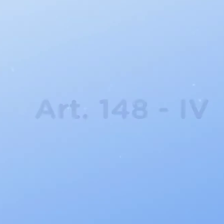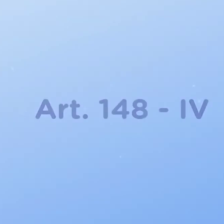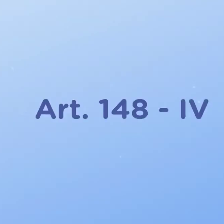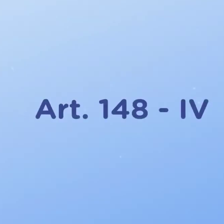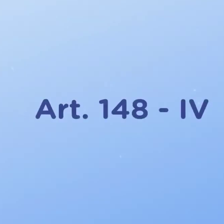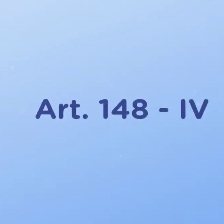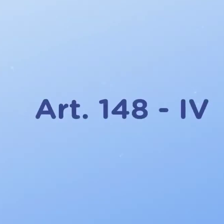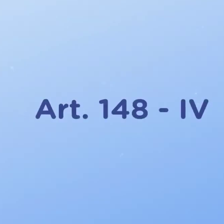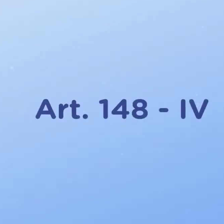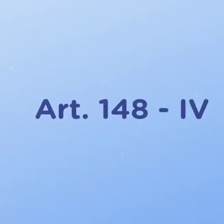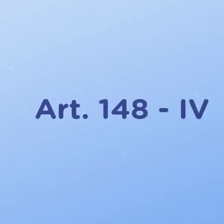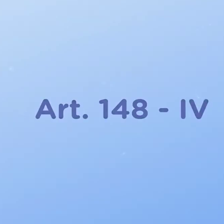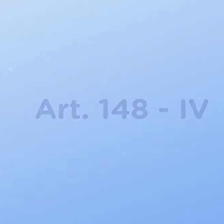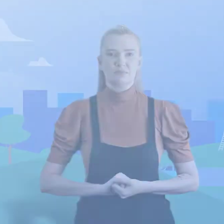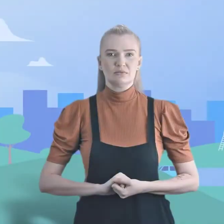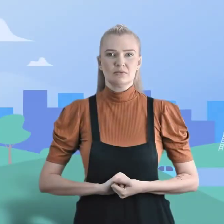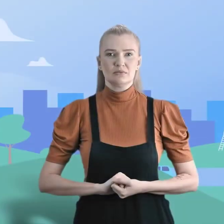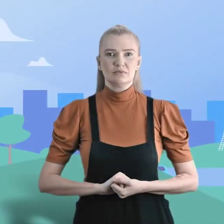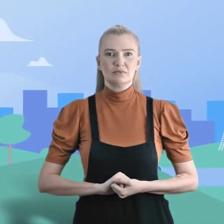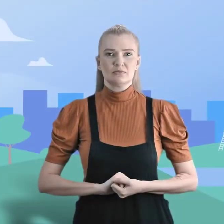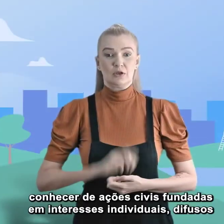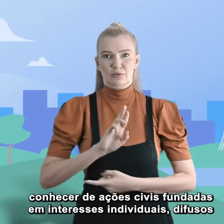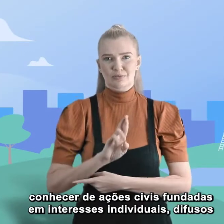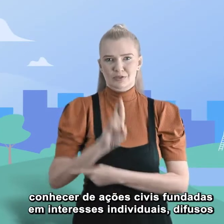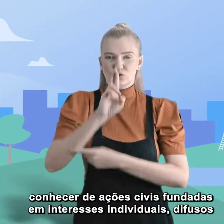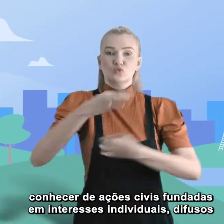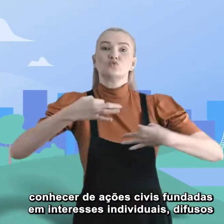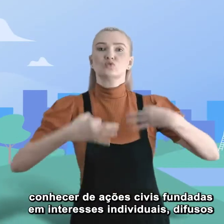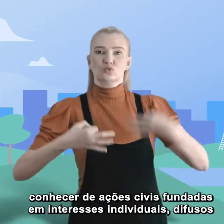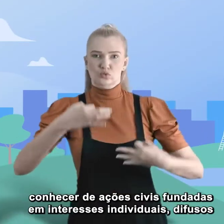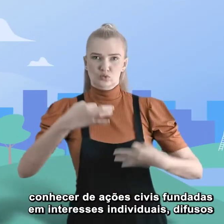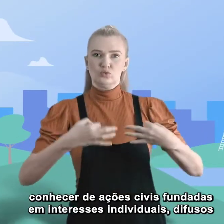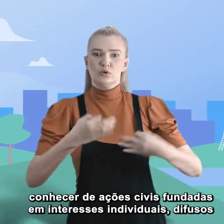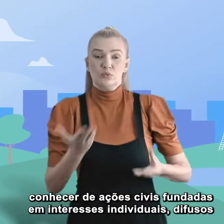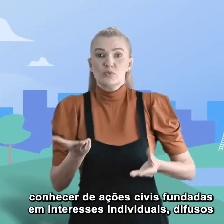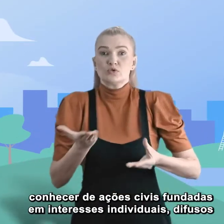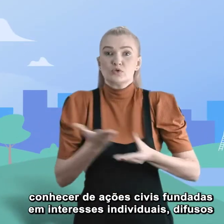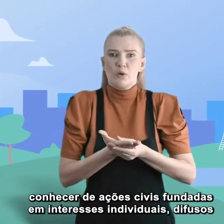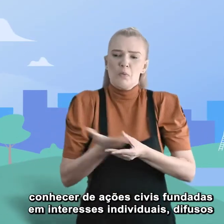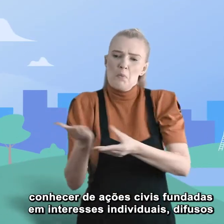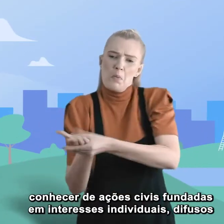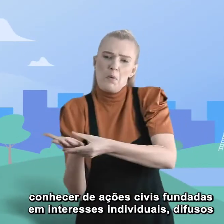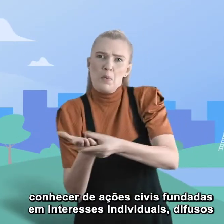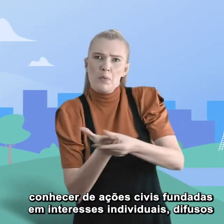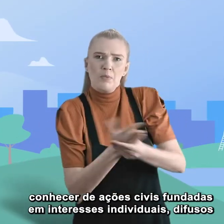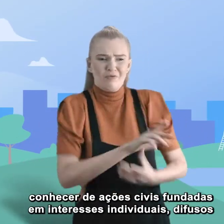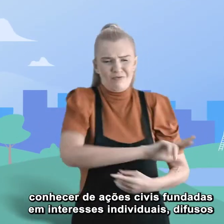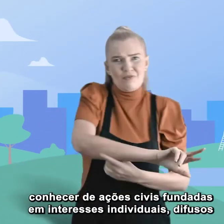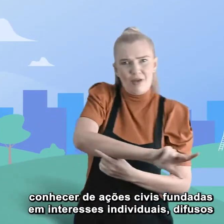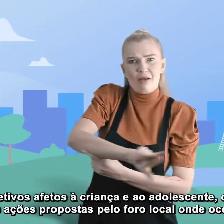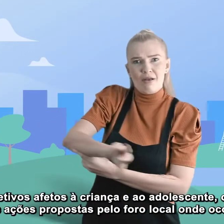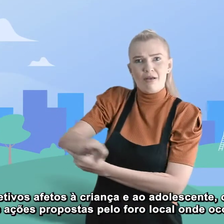Artigo 148, inciso 4º. Conhecer de ações civis fundadas em interesses individuais, difusos ou